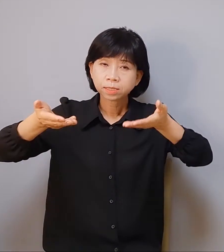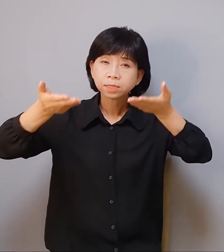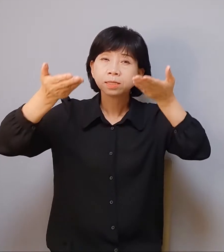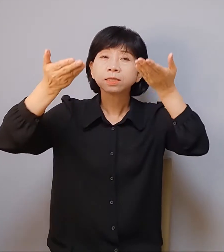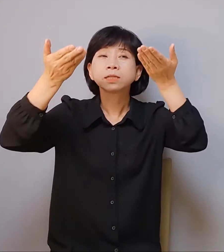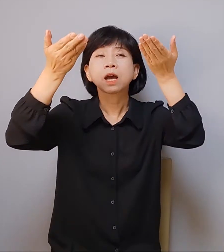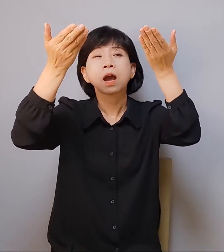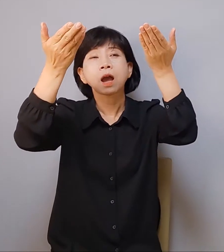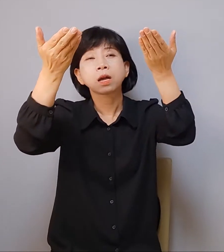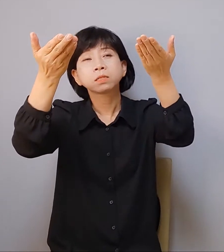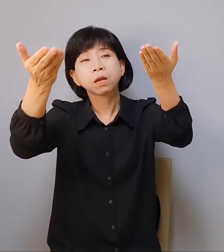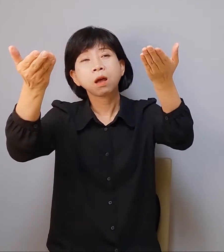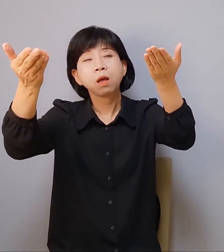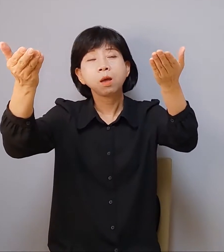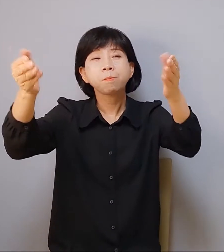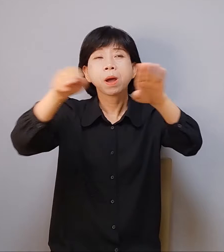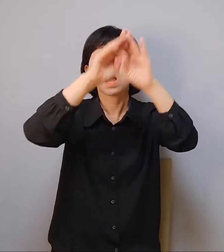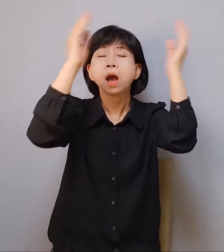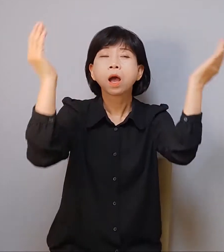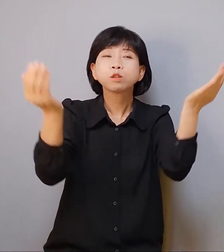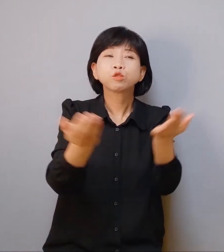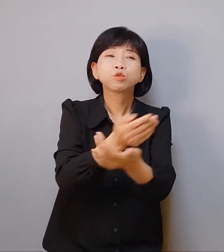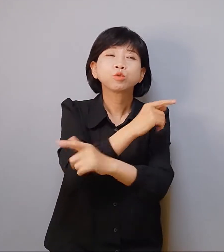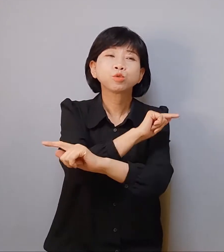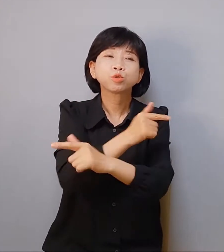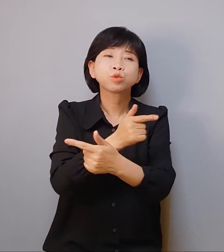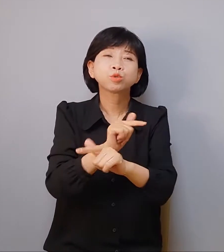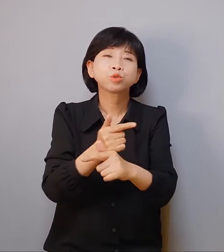금멸류관을 들여서